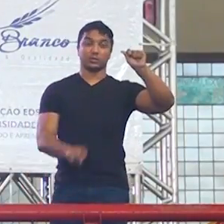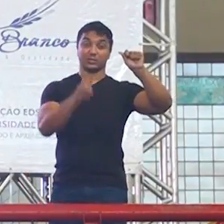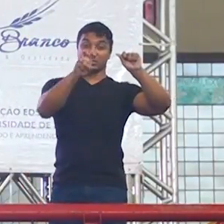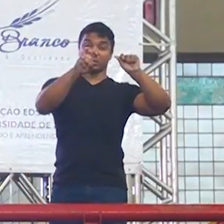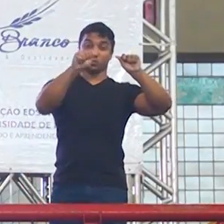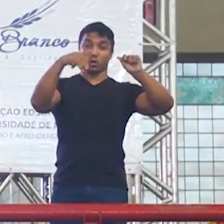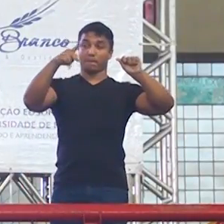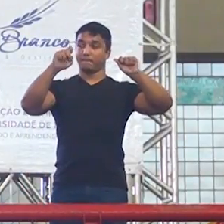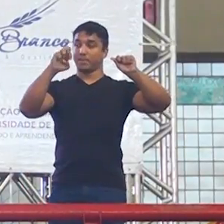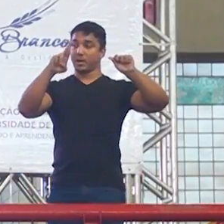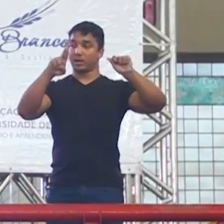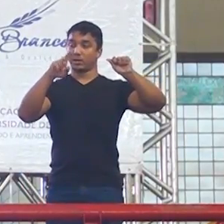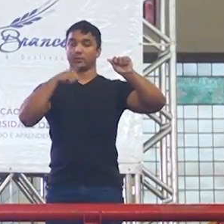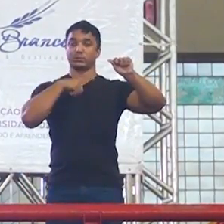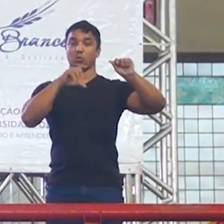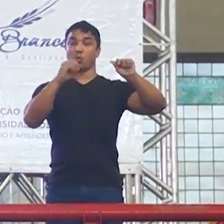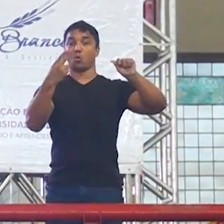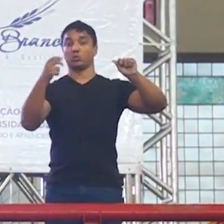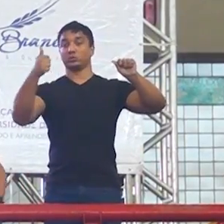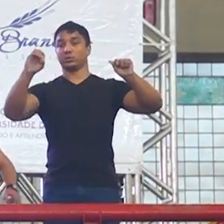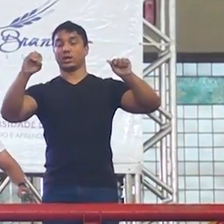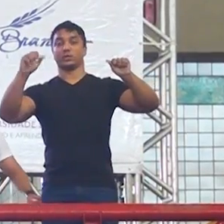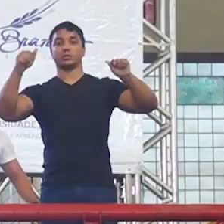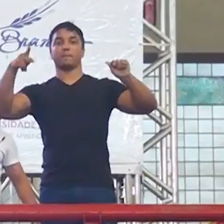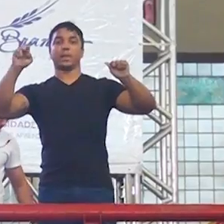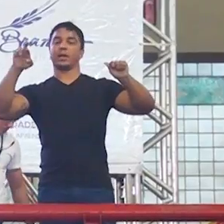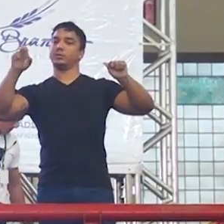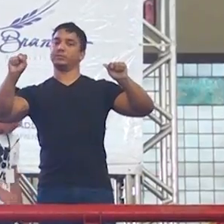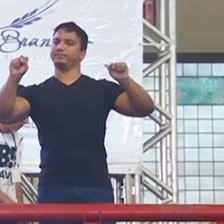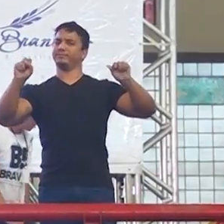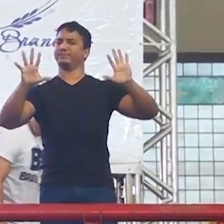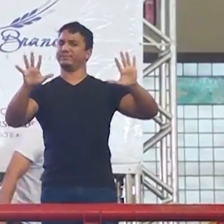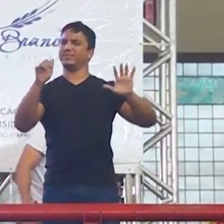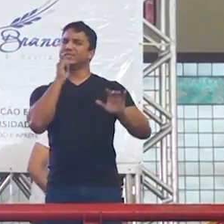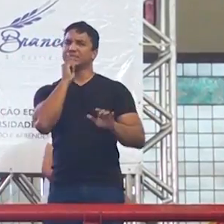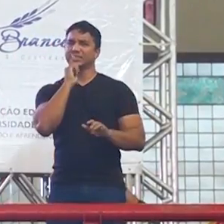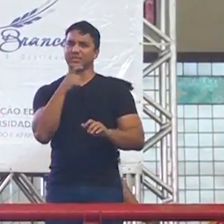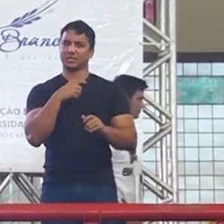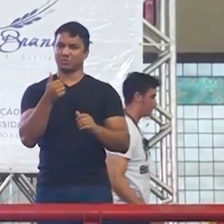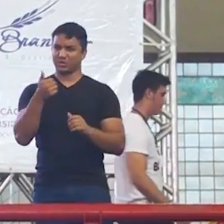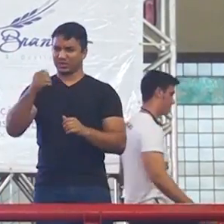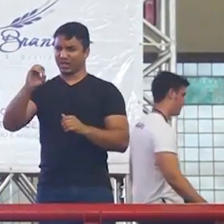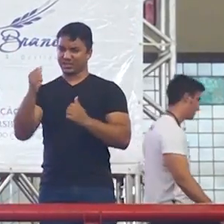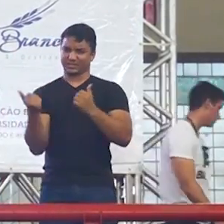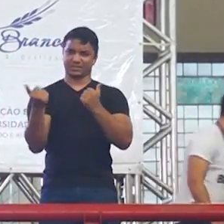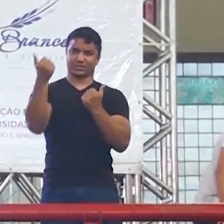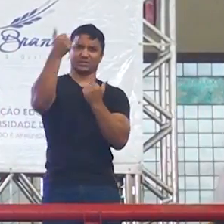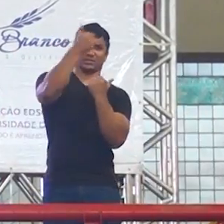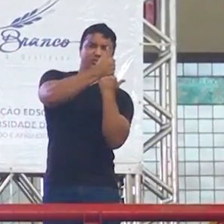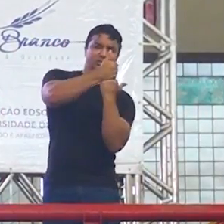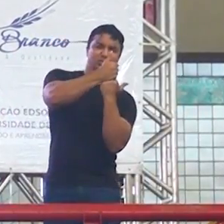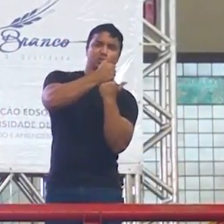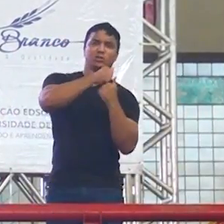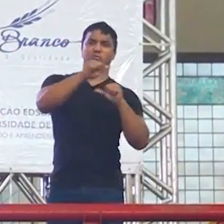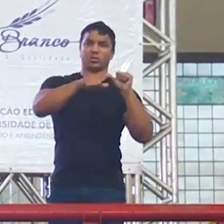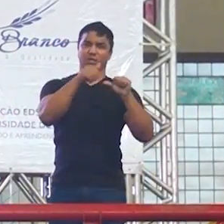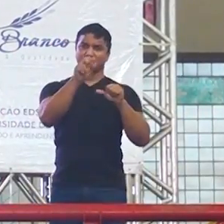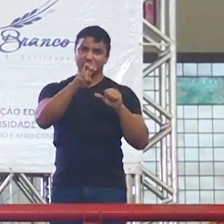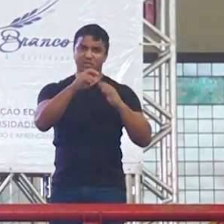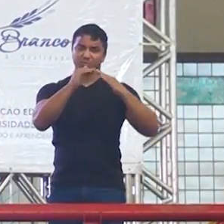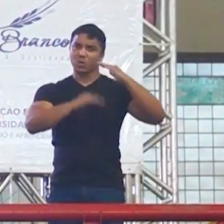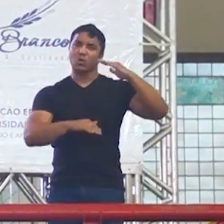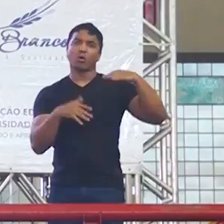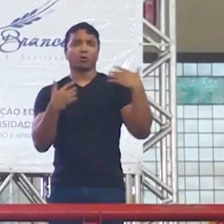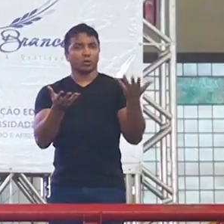5 amperes por um de 10 amperes. Pessoal, se eu substituir por um de 10 amperes, vai ficar menor do que 15 ainda